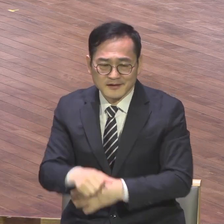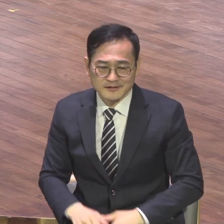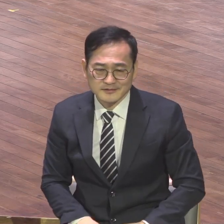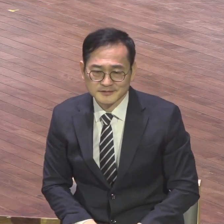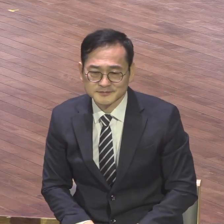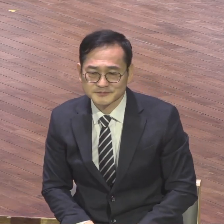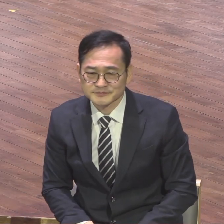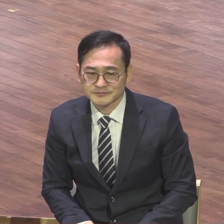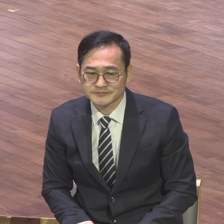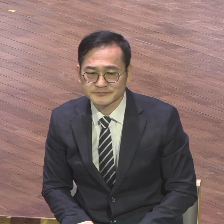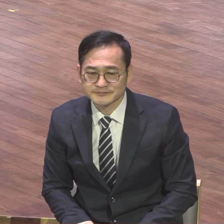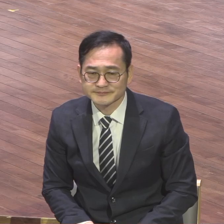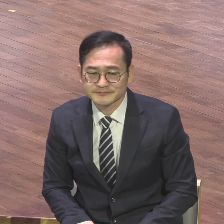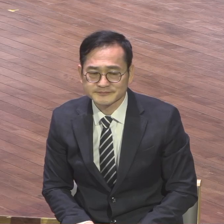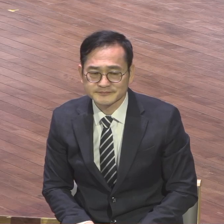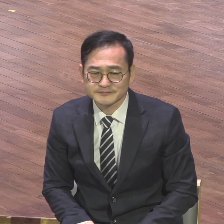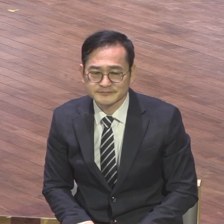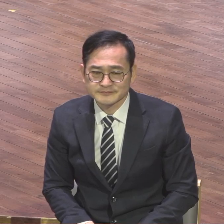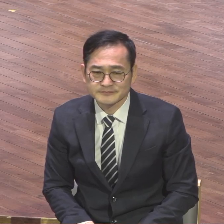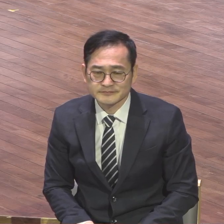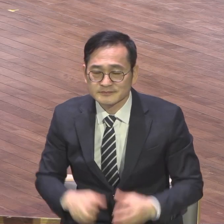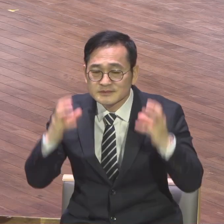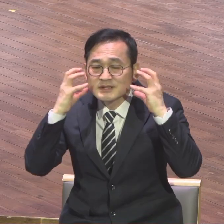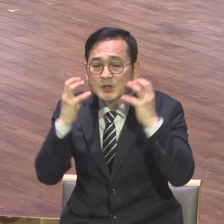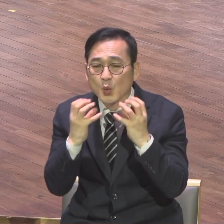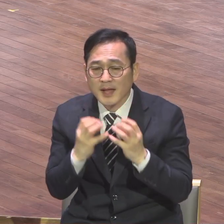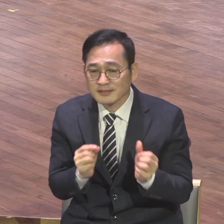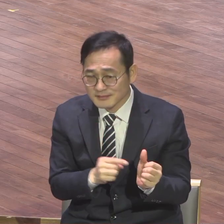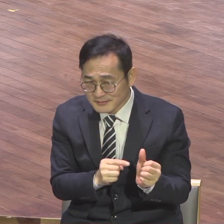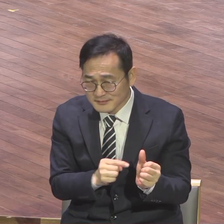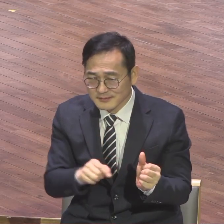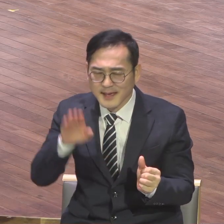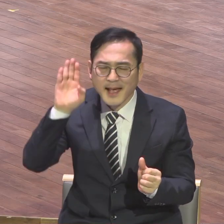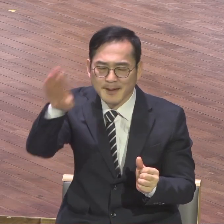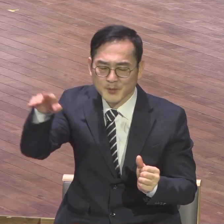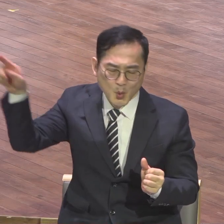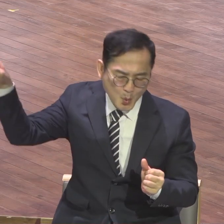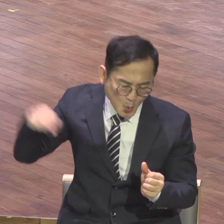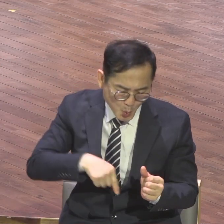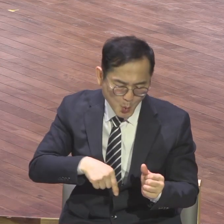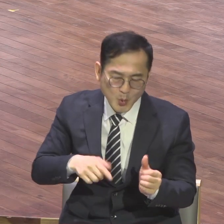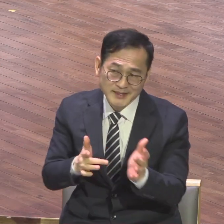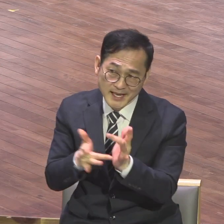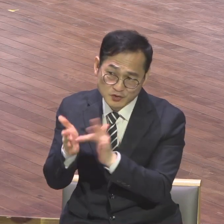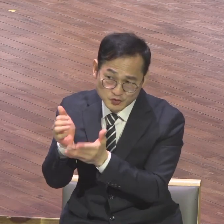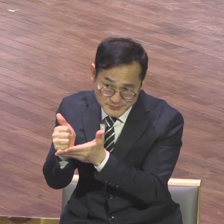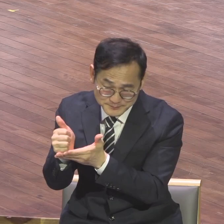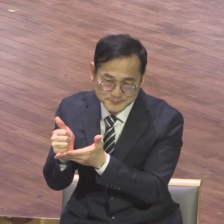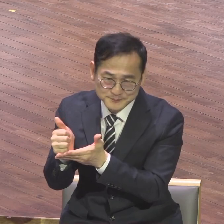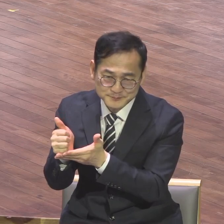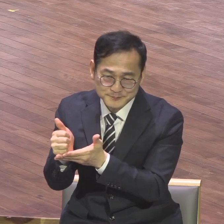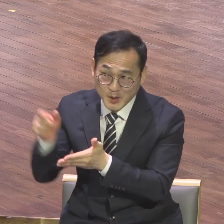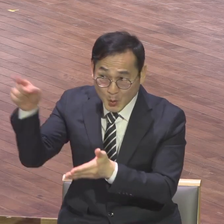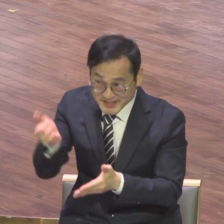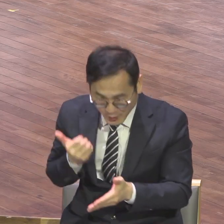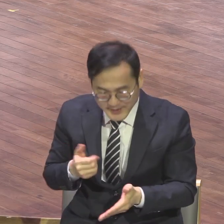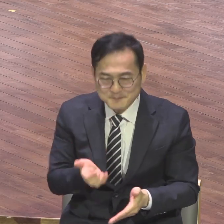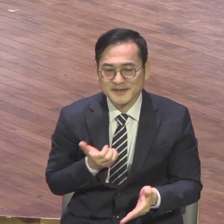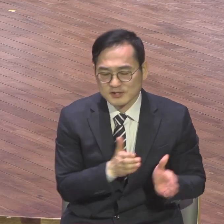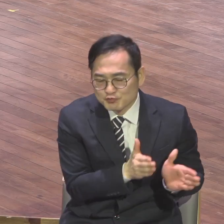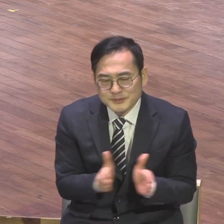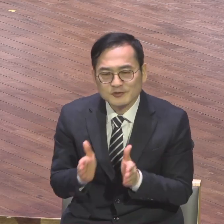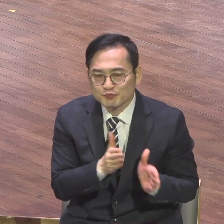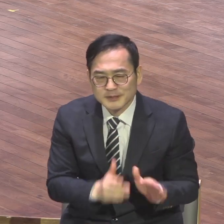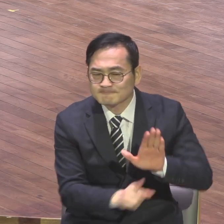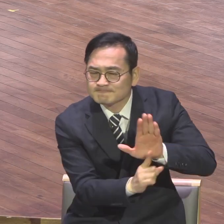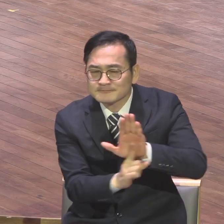대한 예언의 이 핵심은 그가 장차 오실 주의 길을 예비하는 것을 밝히고 있어요. 이